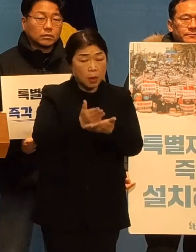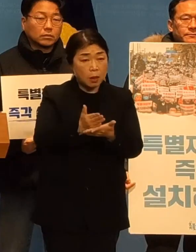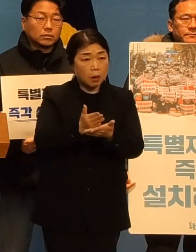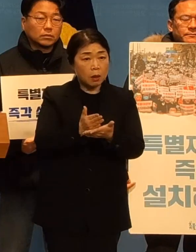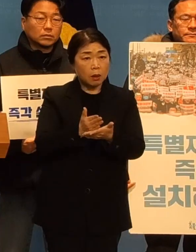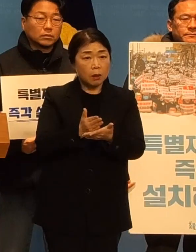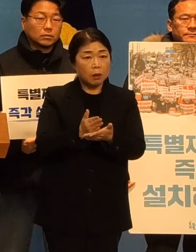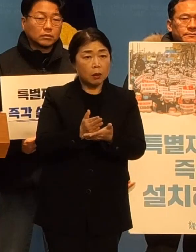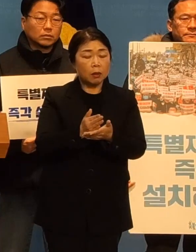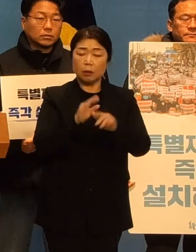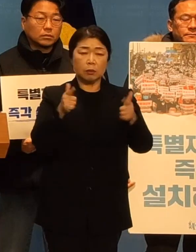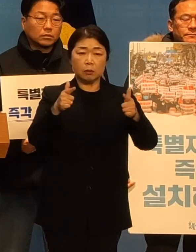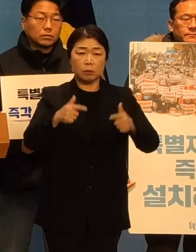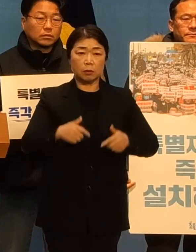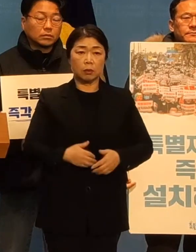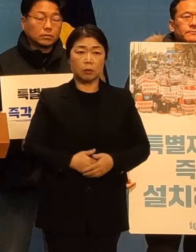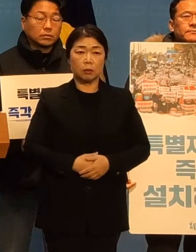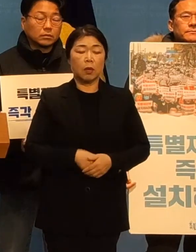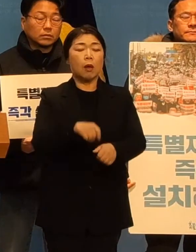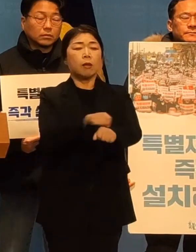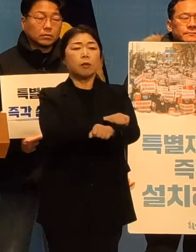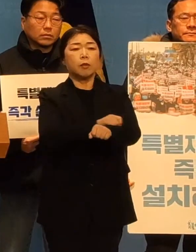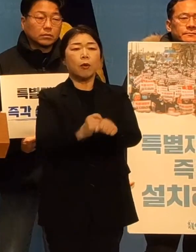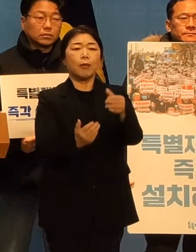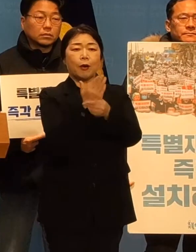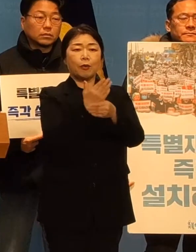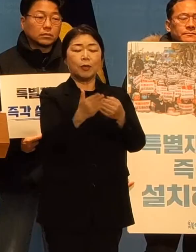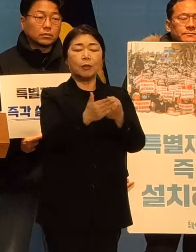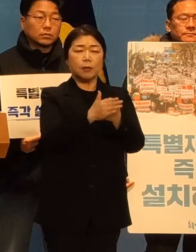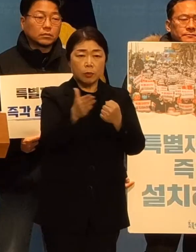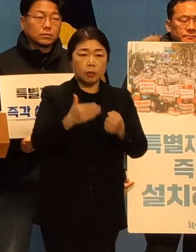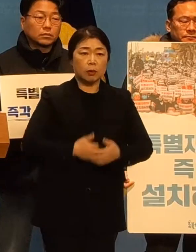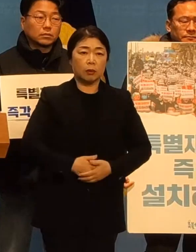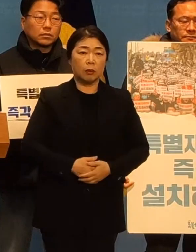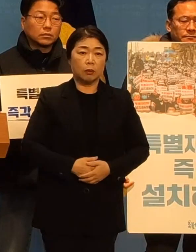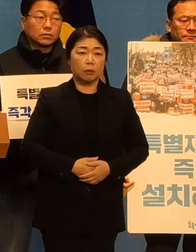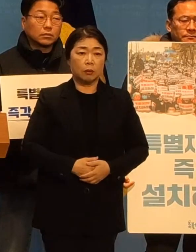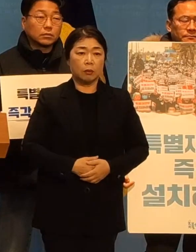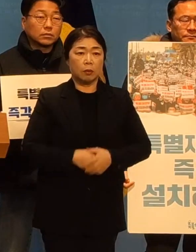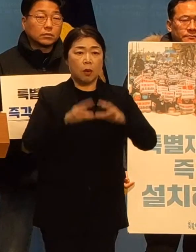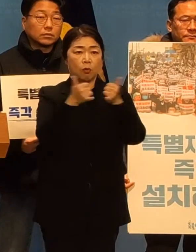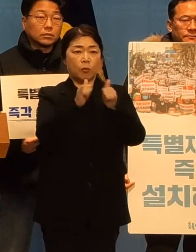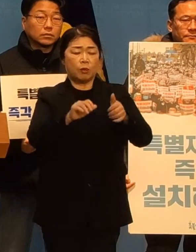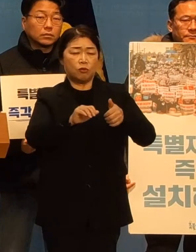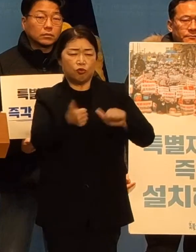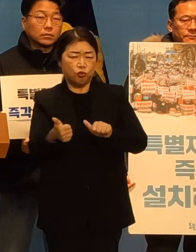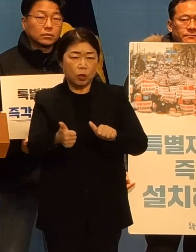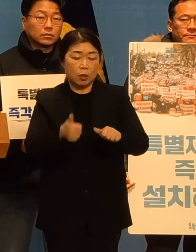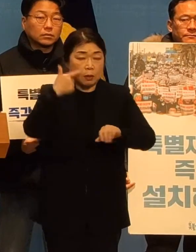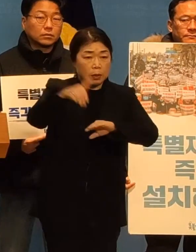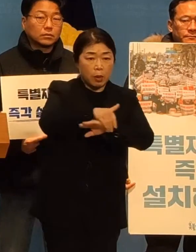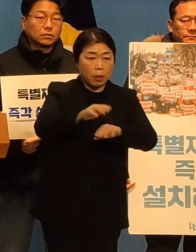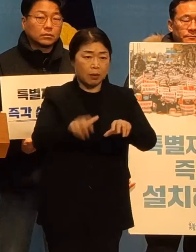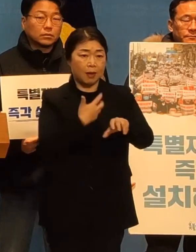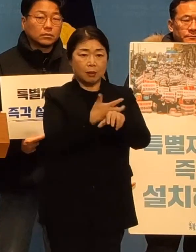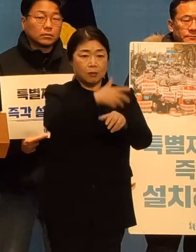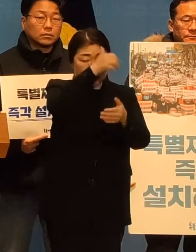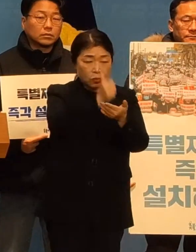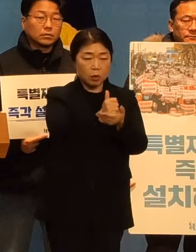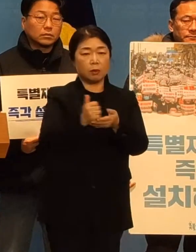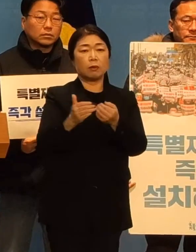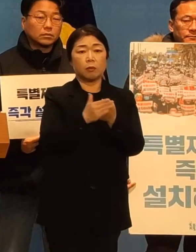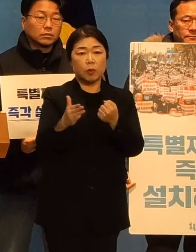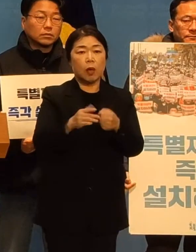했습니까? 아닙니다. 특정한 사건이기 때문에 그것도 국민들을 죽이려고 했었던 내란 범죄이기